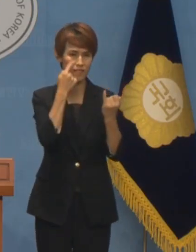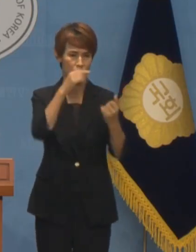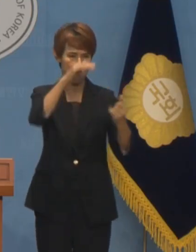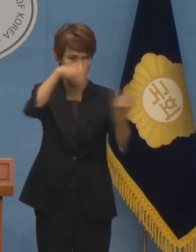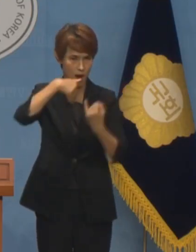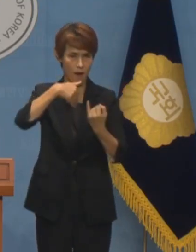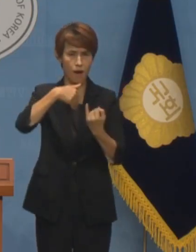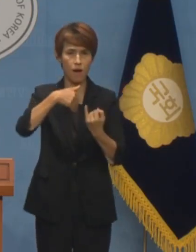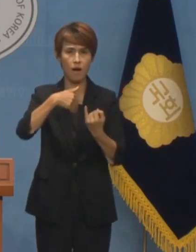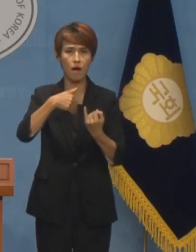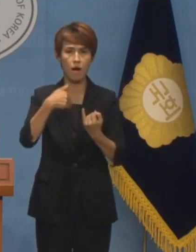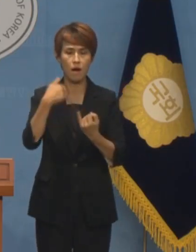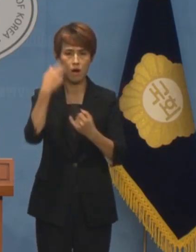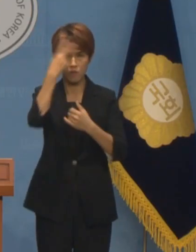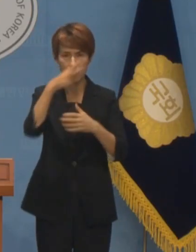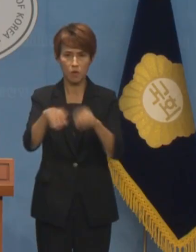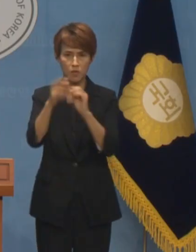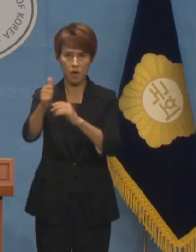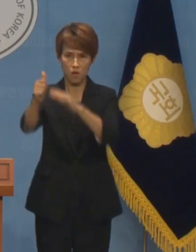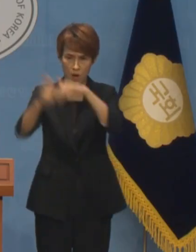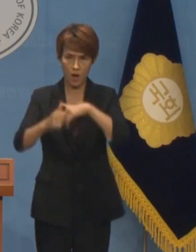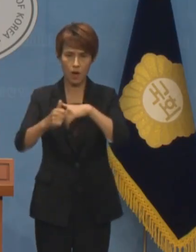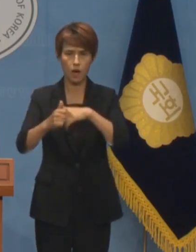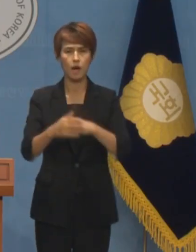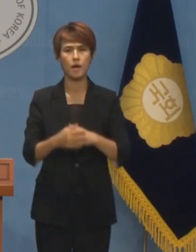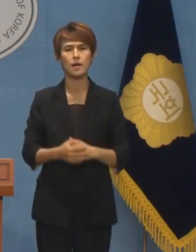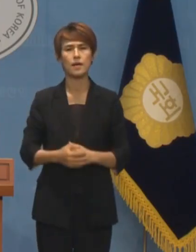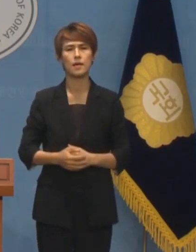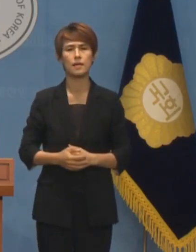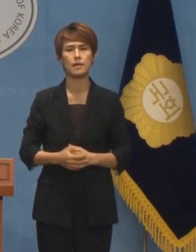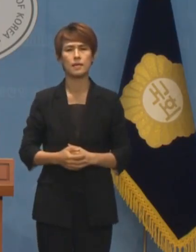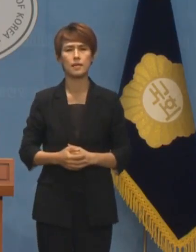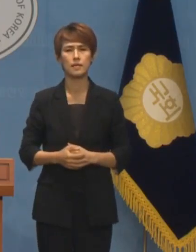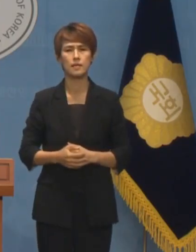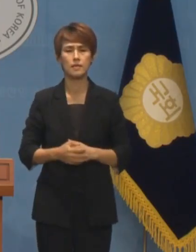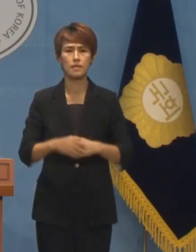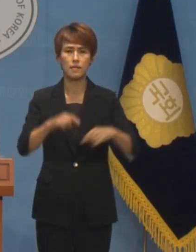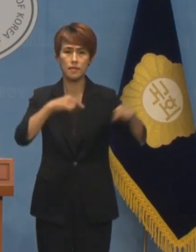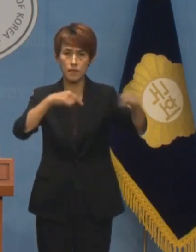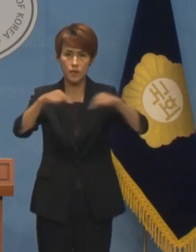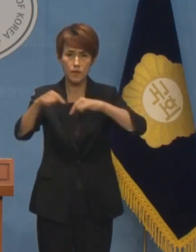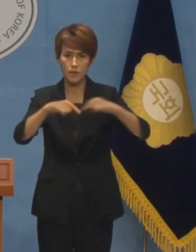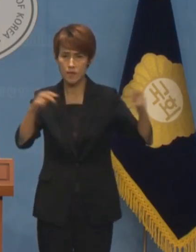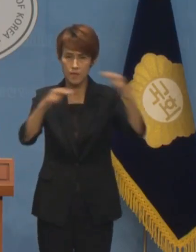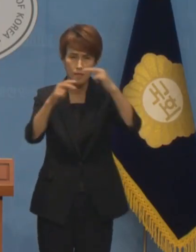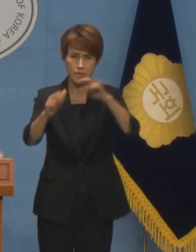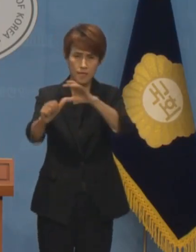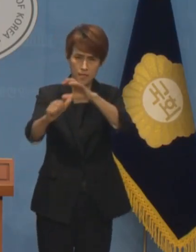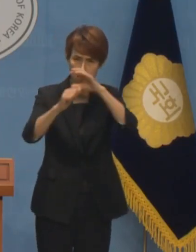세우겠다고 합니다. 그야말로 방탄용, 정쟁용을 자인하는 것입니다.